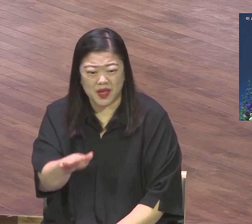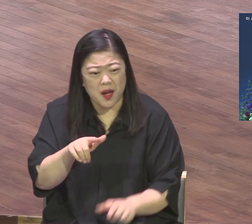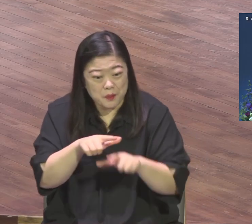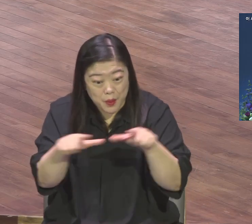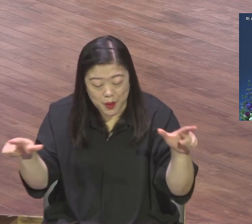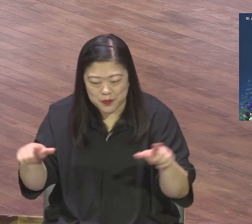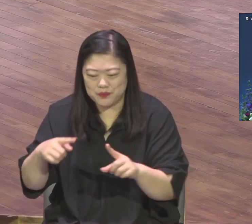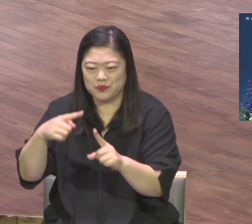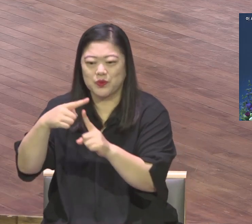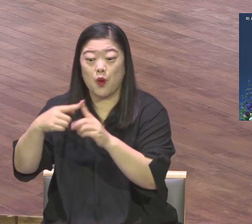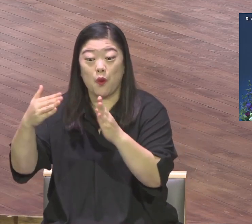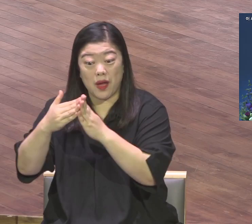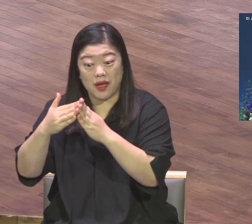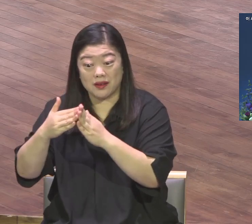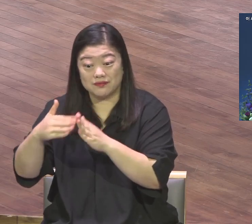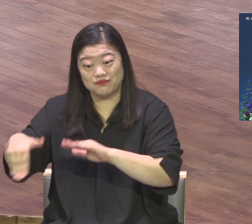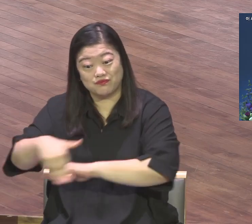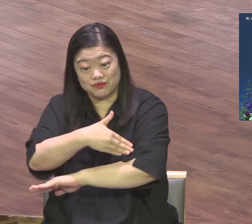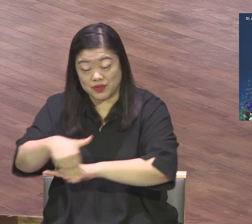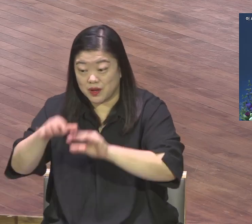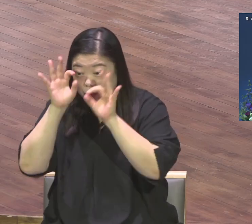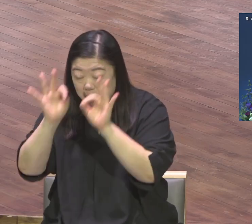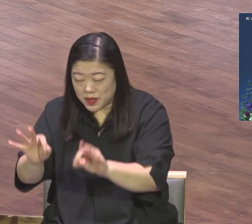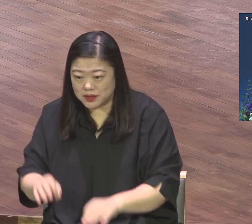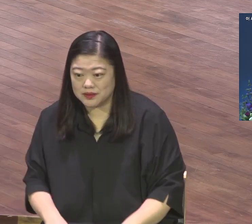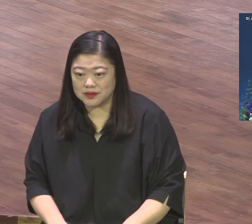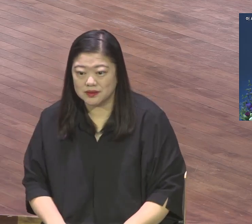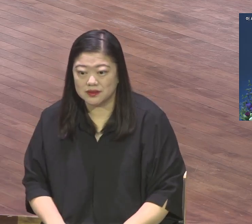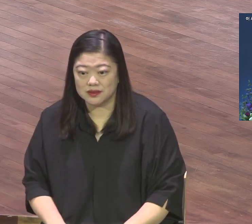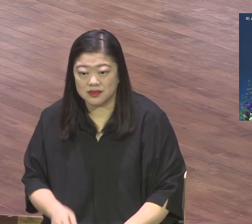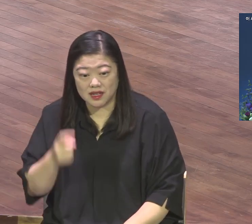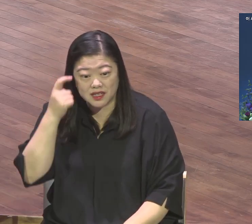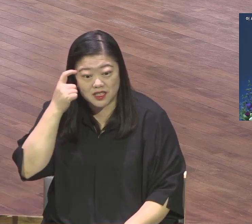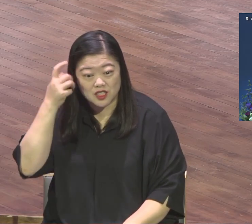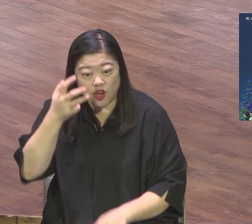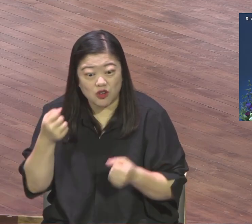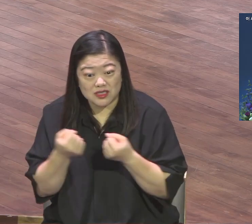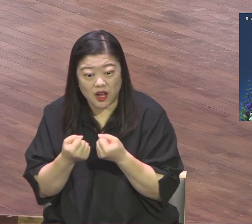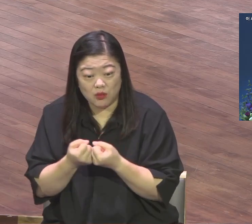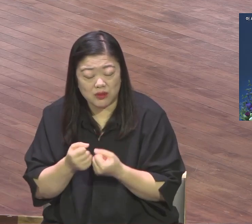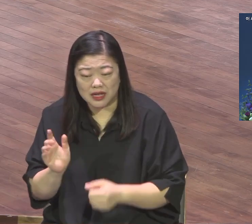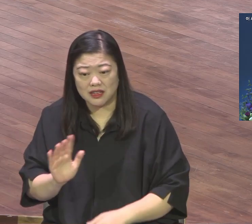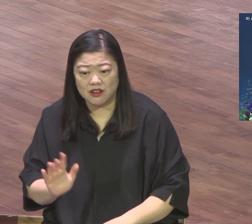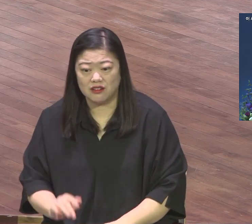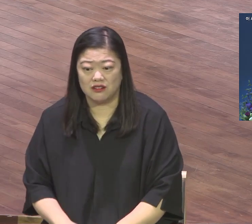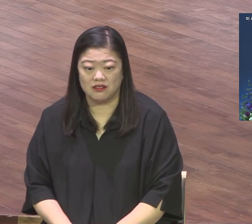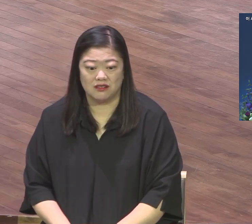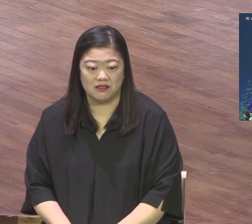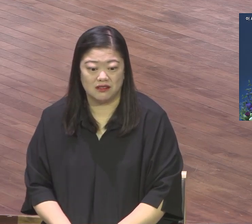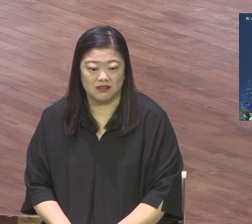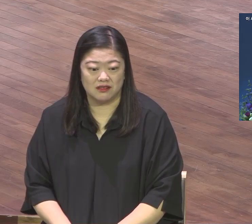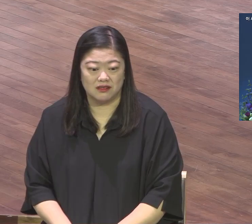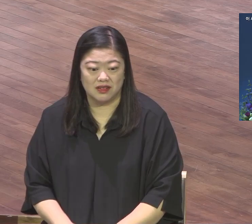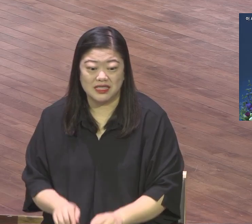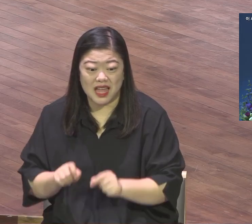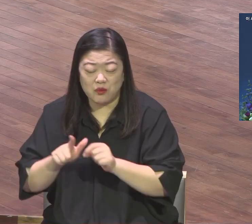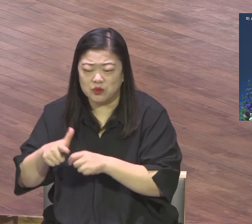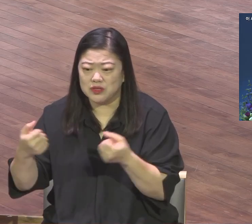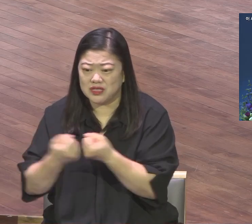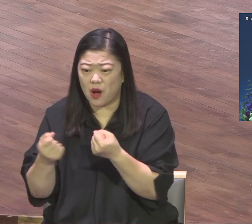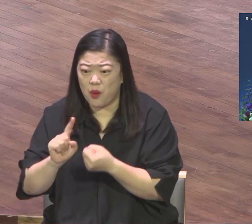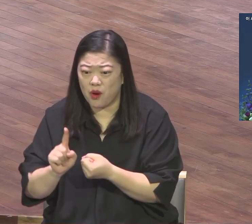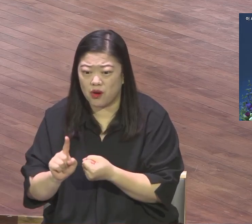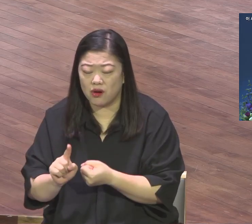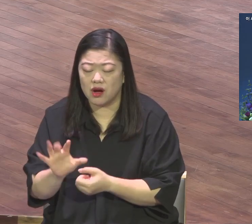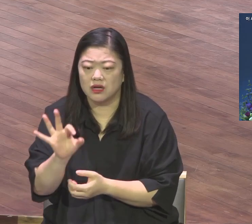뭐 불신자는 말할 것도 없고 다 육신 싸움하고 있어요. 육신 싸움. 무슨 싸움입니까? 3장 6장 11장에